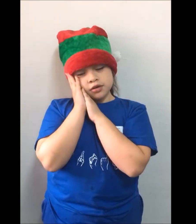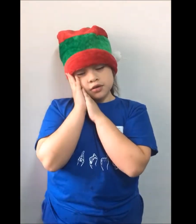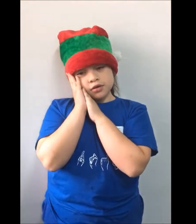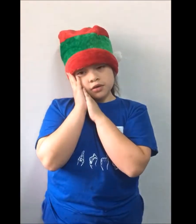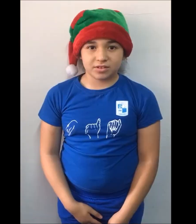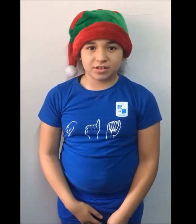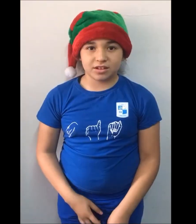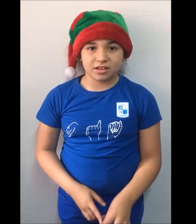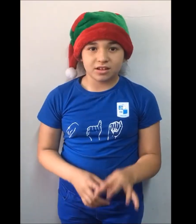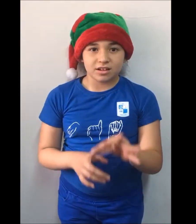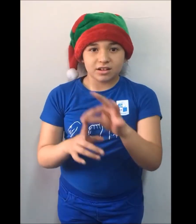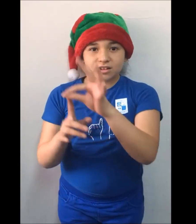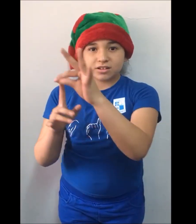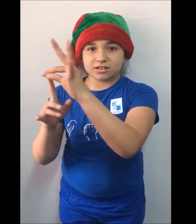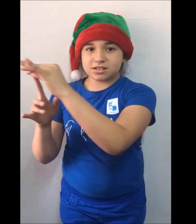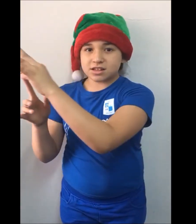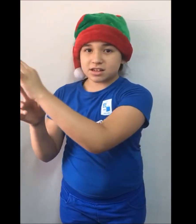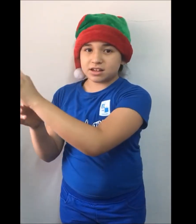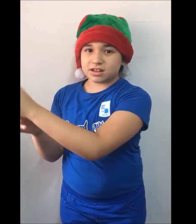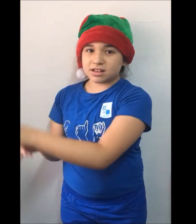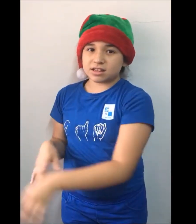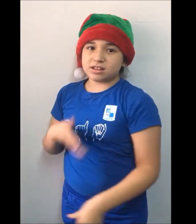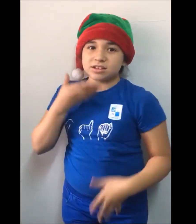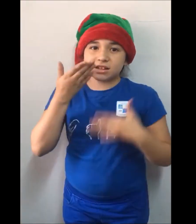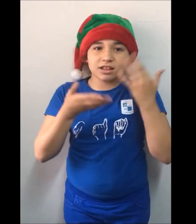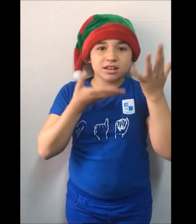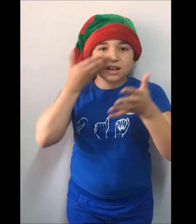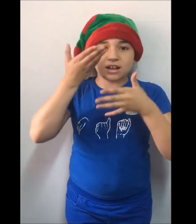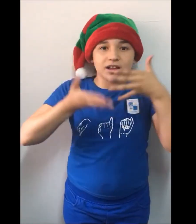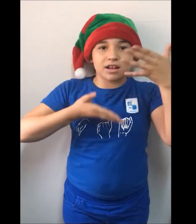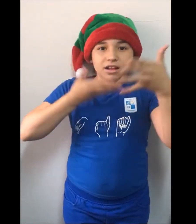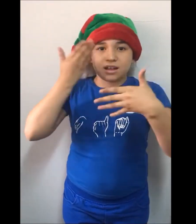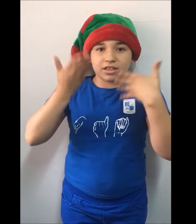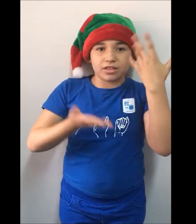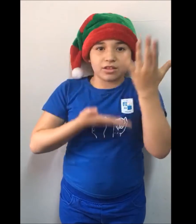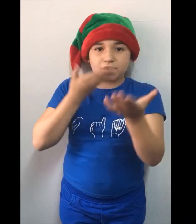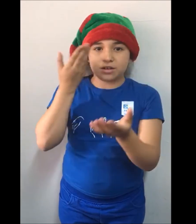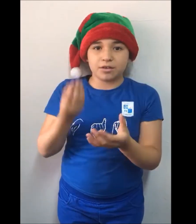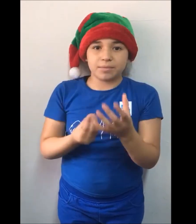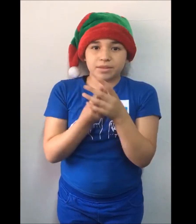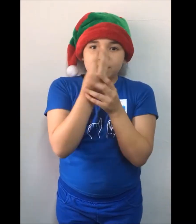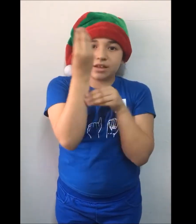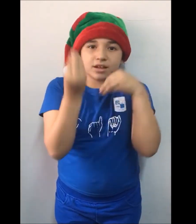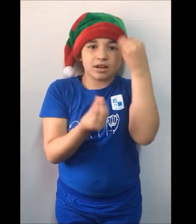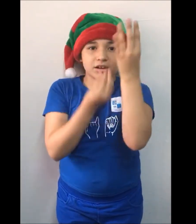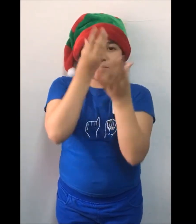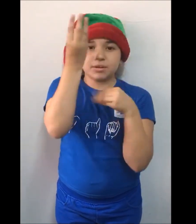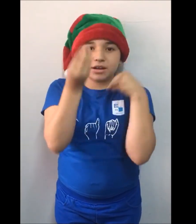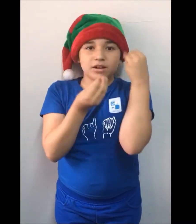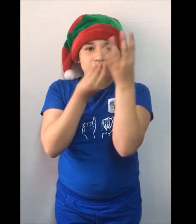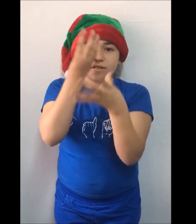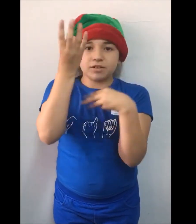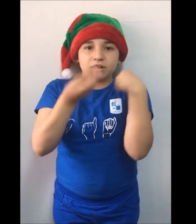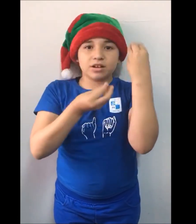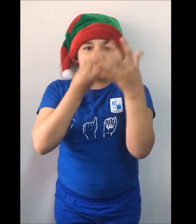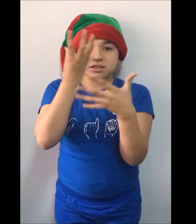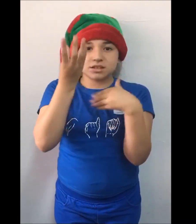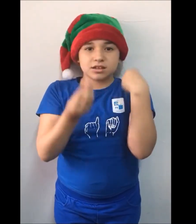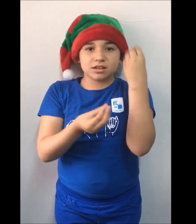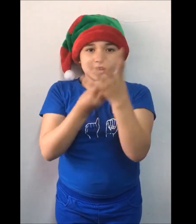Los angelitos cantando Y el romero florecido